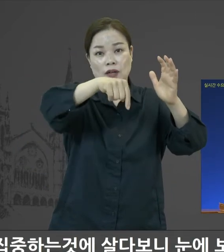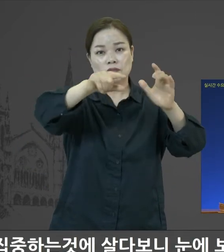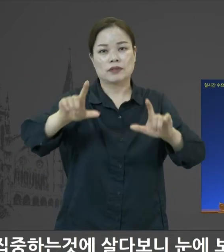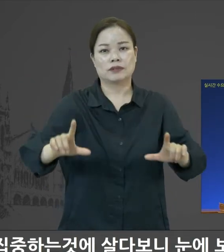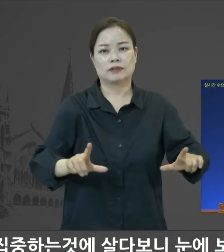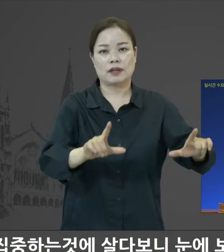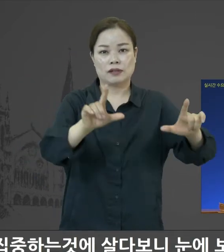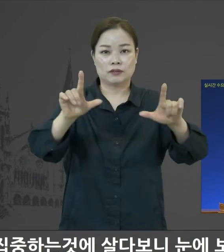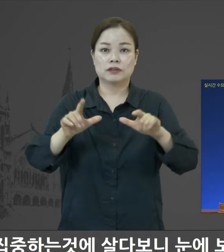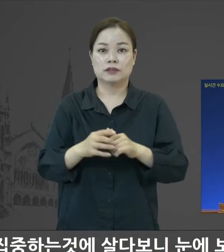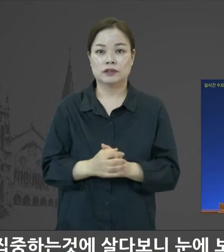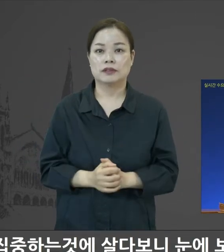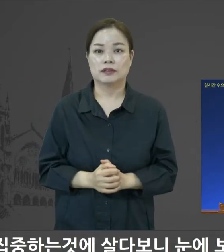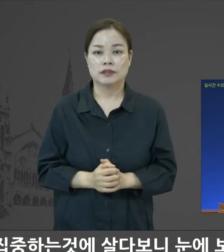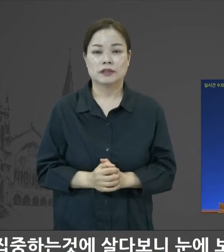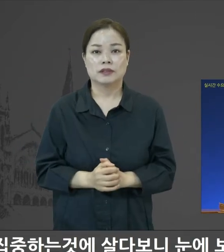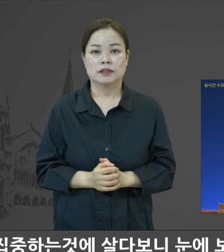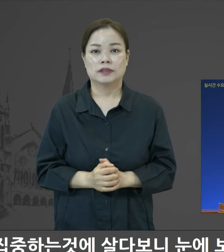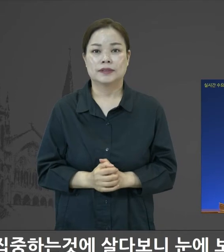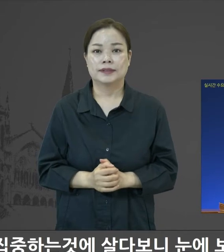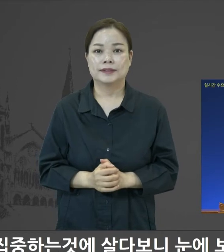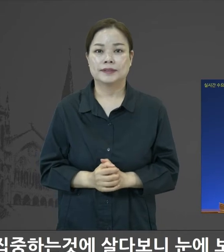거죠.